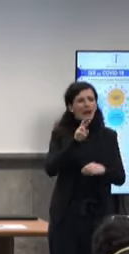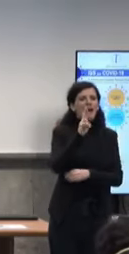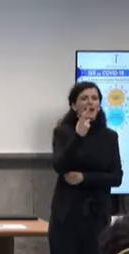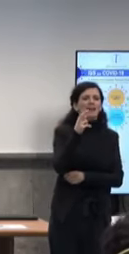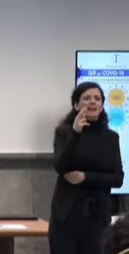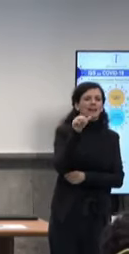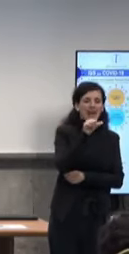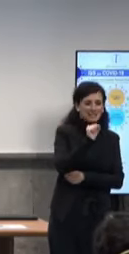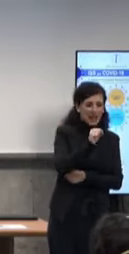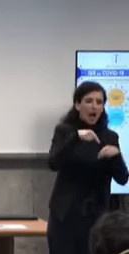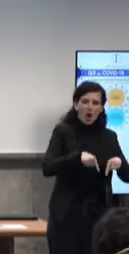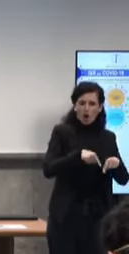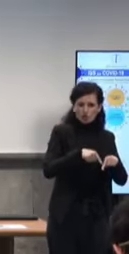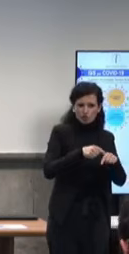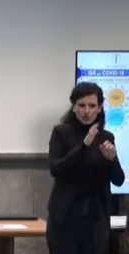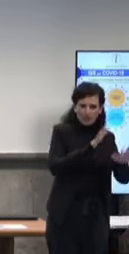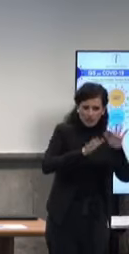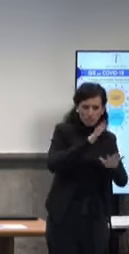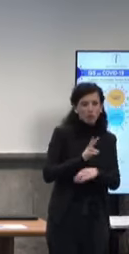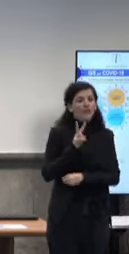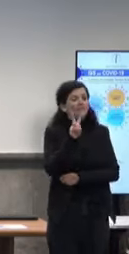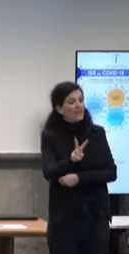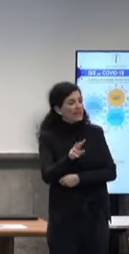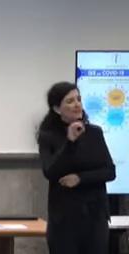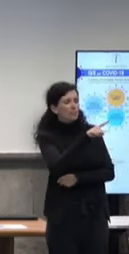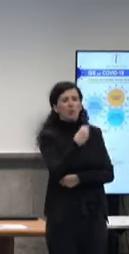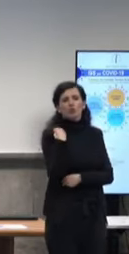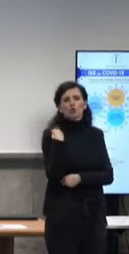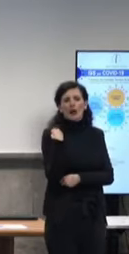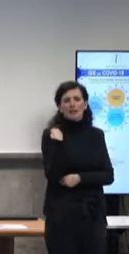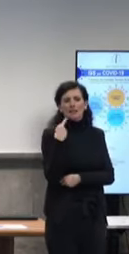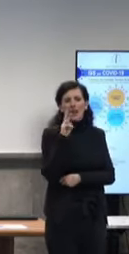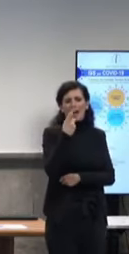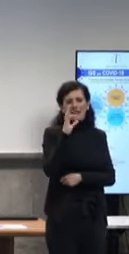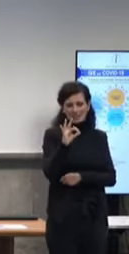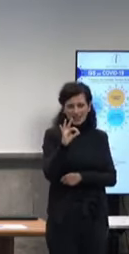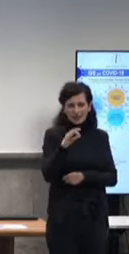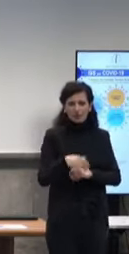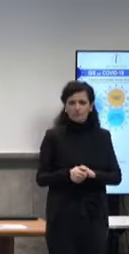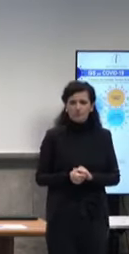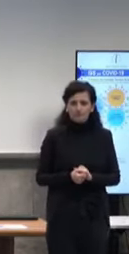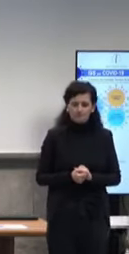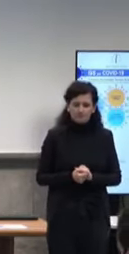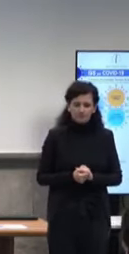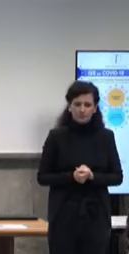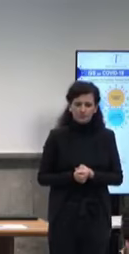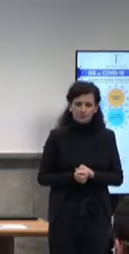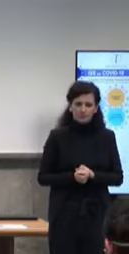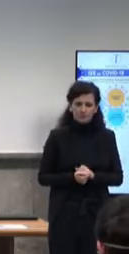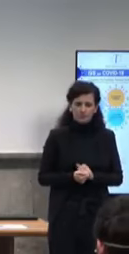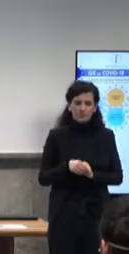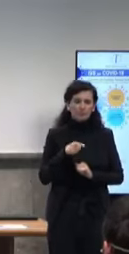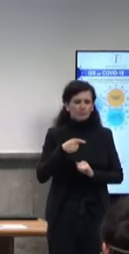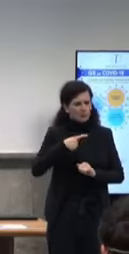venerdì lo faremo specificamente su questa su questa tematica noi stiamo stiamo monitorizzando il valore di